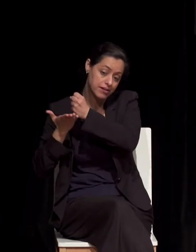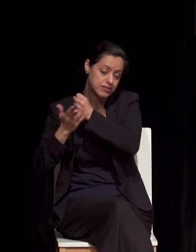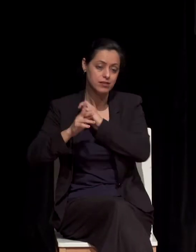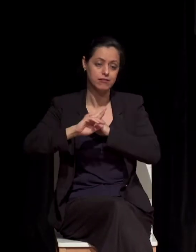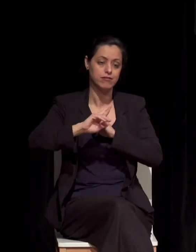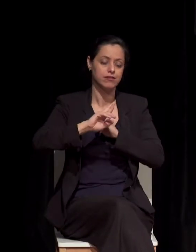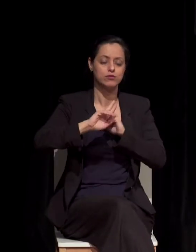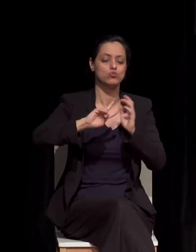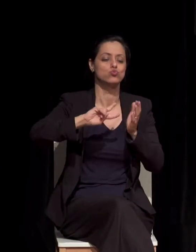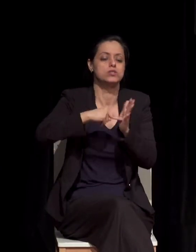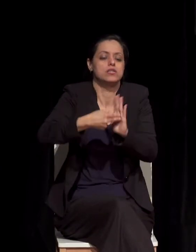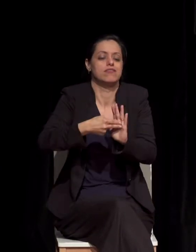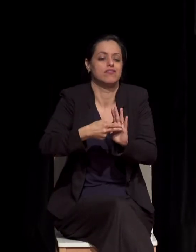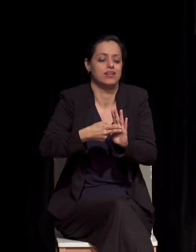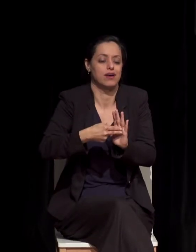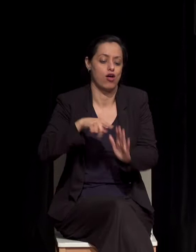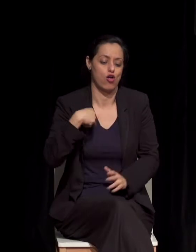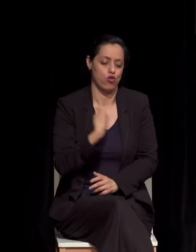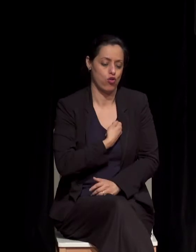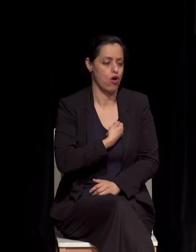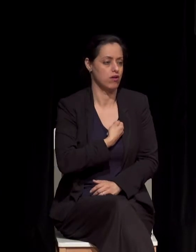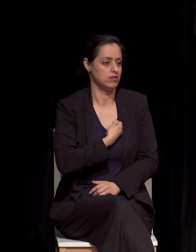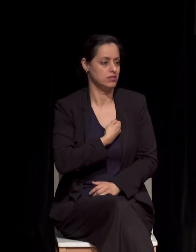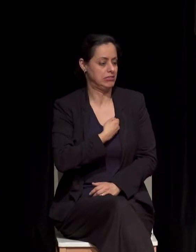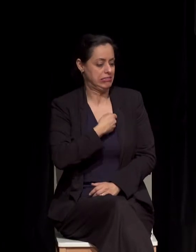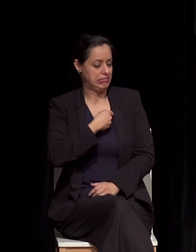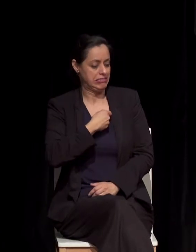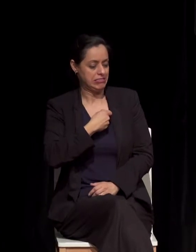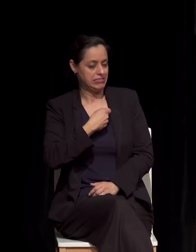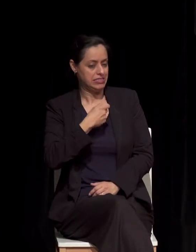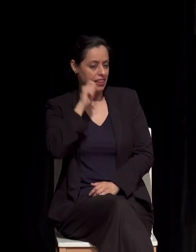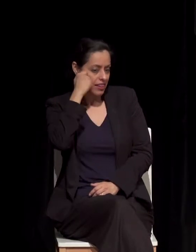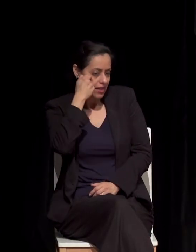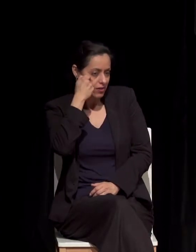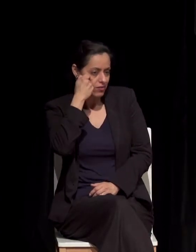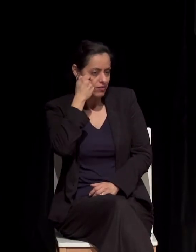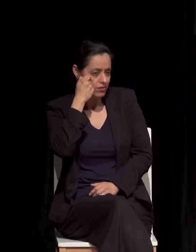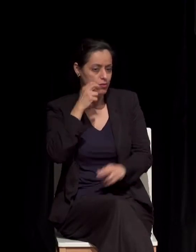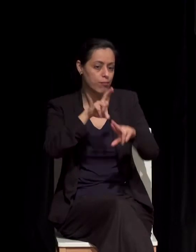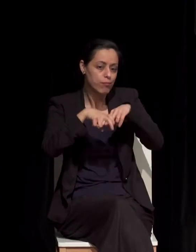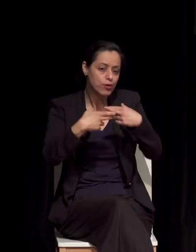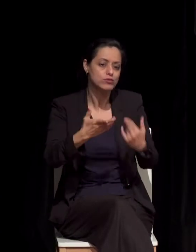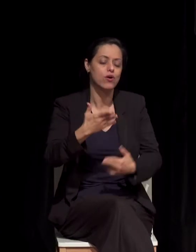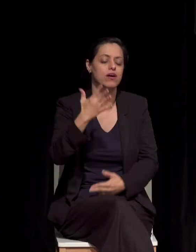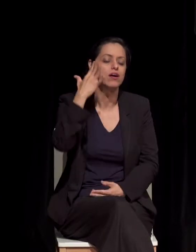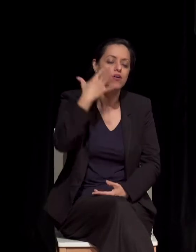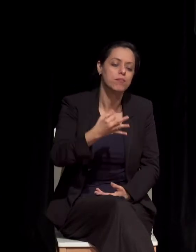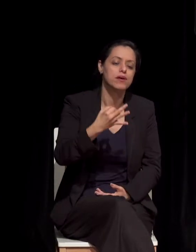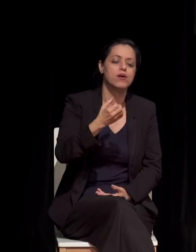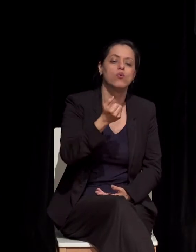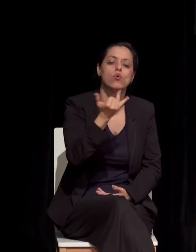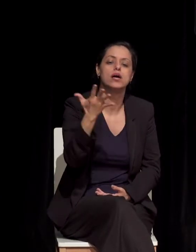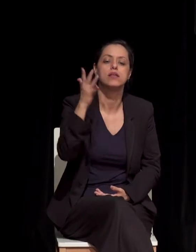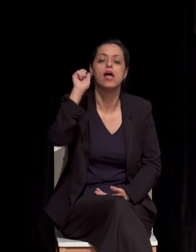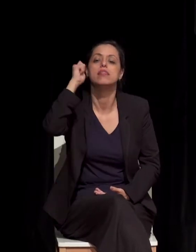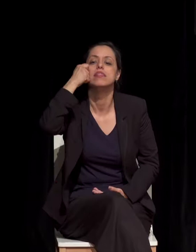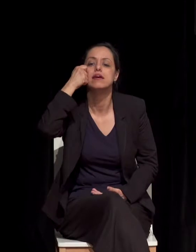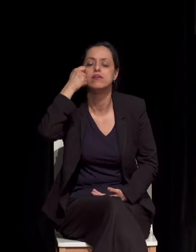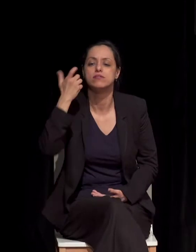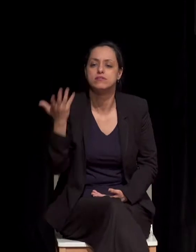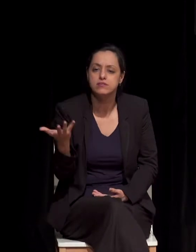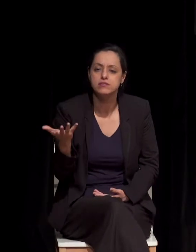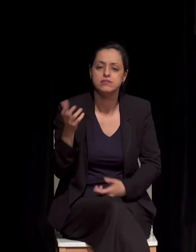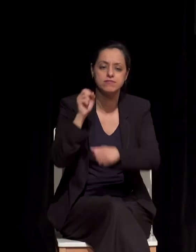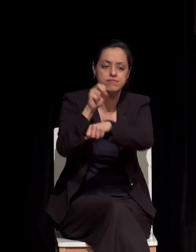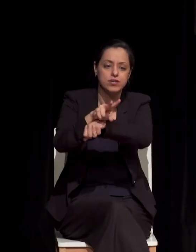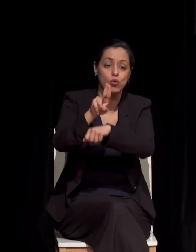também. Porque, quando a gente reconhece isso, a gente reconhece por que menos negros estão na universidade. Eu entrei na USP, eu era a única aluna negra do